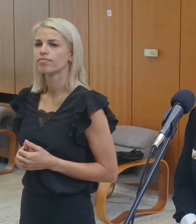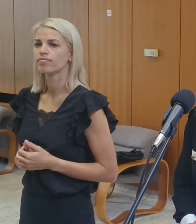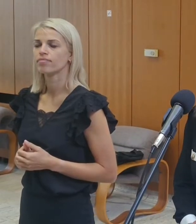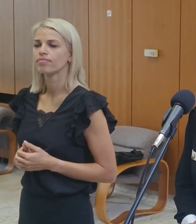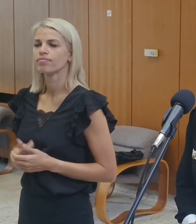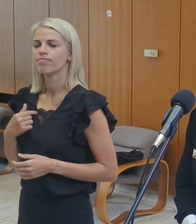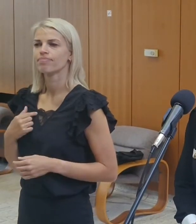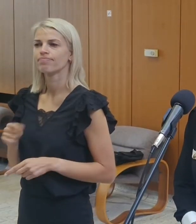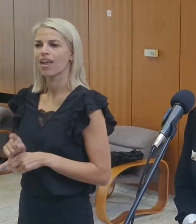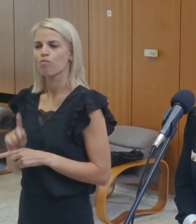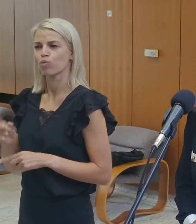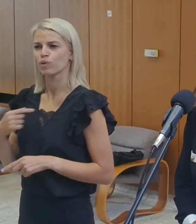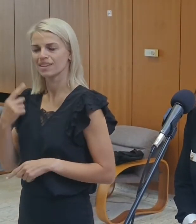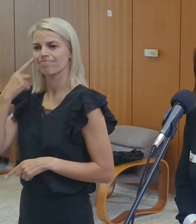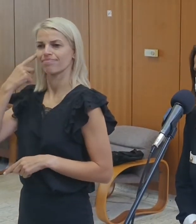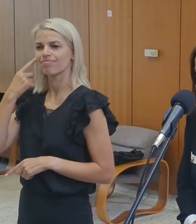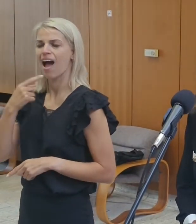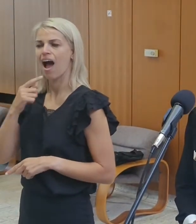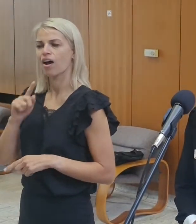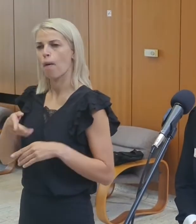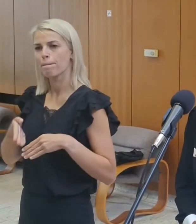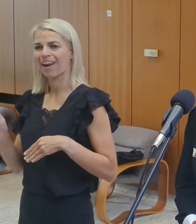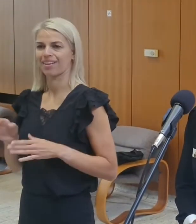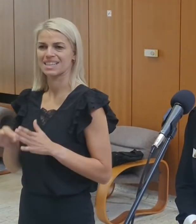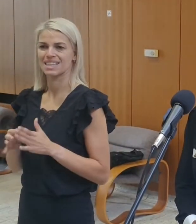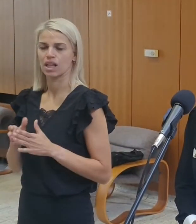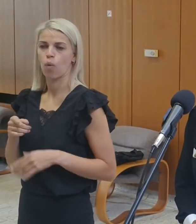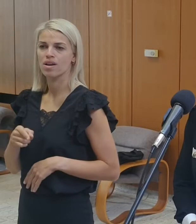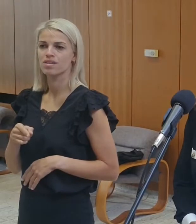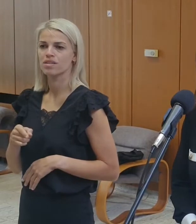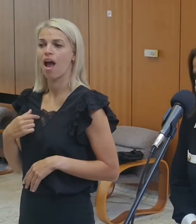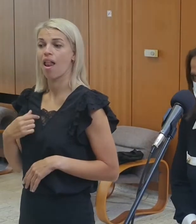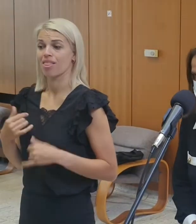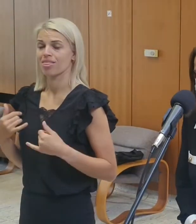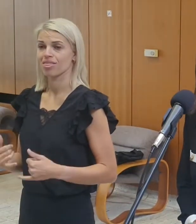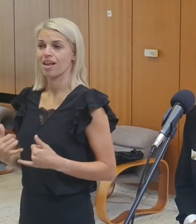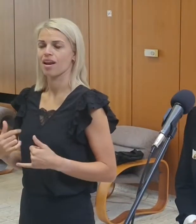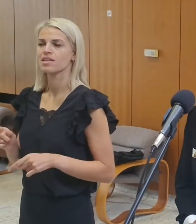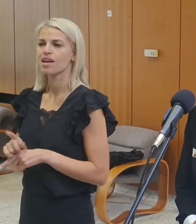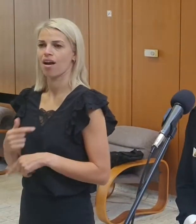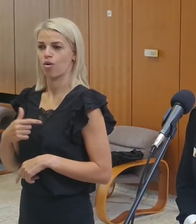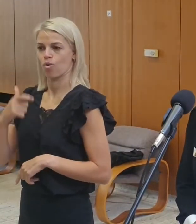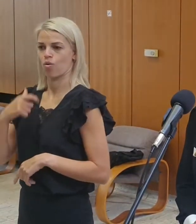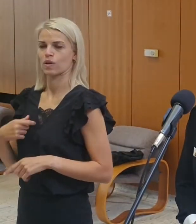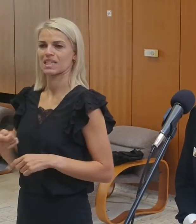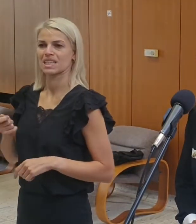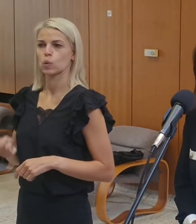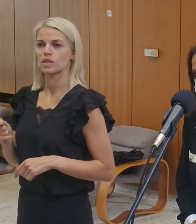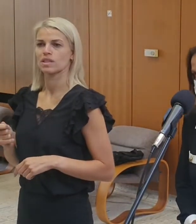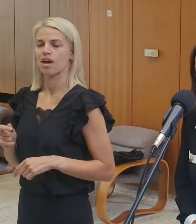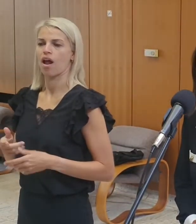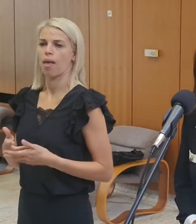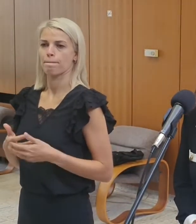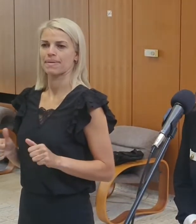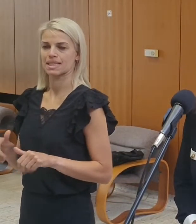tak ma nutí zamýšľať sa nad tým, ako tomu predchádzať, ale byť teraz sudcom bez